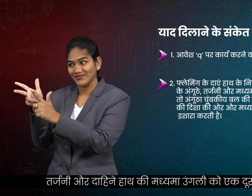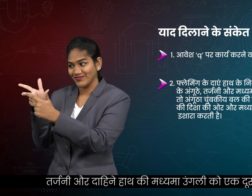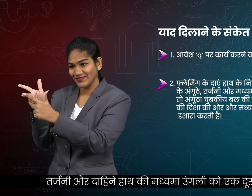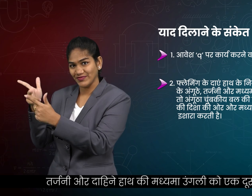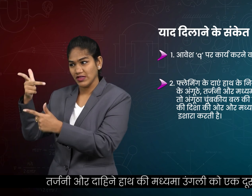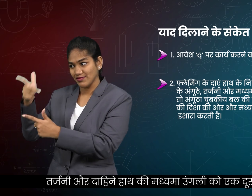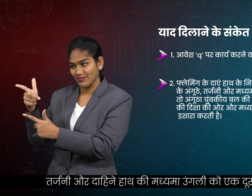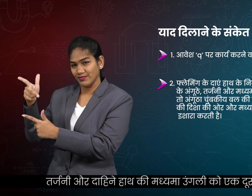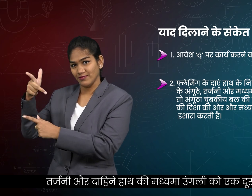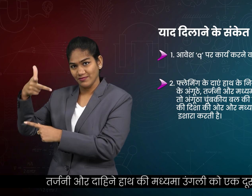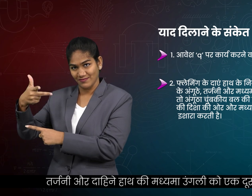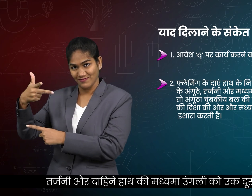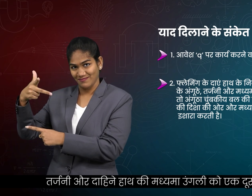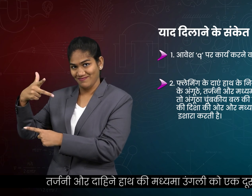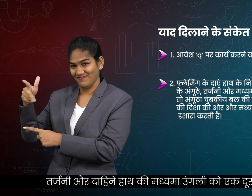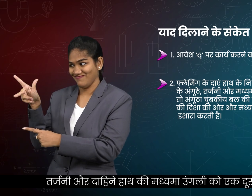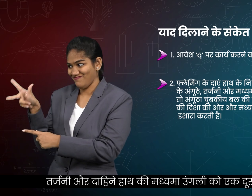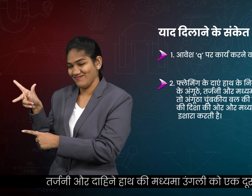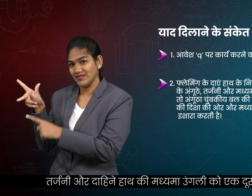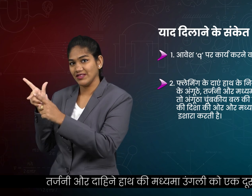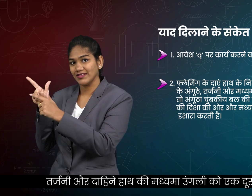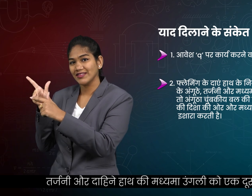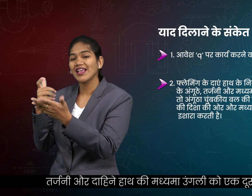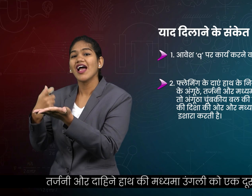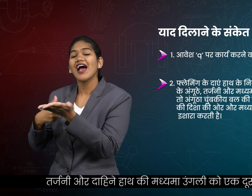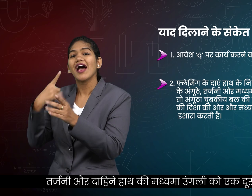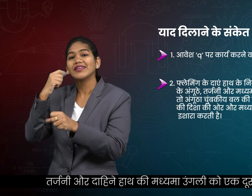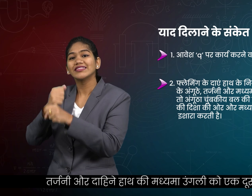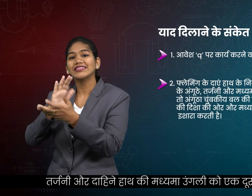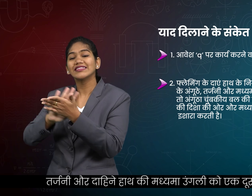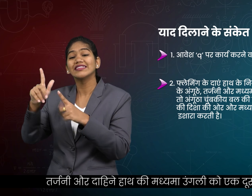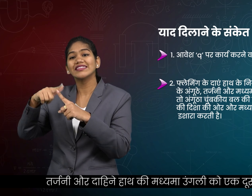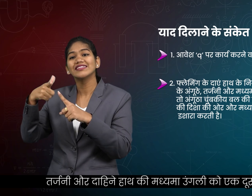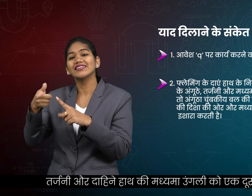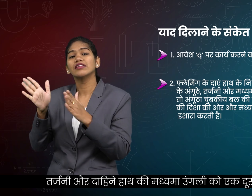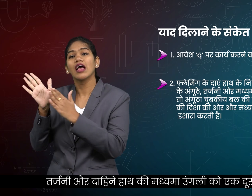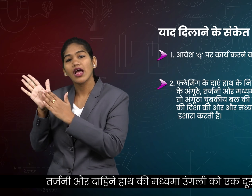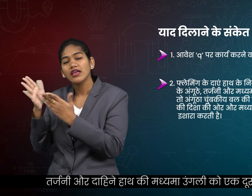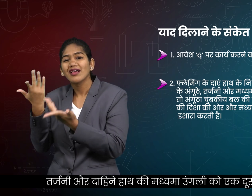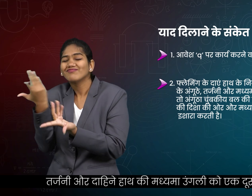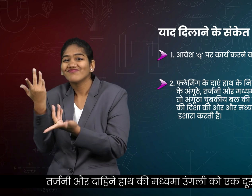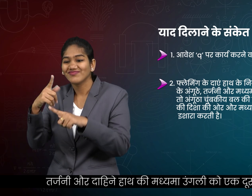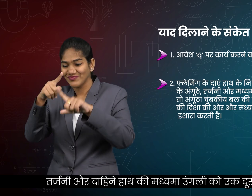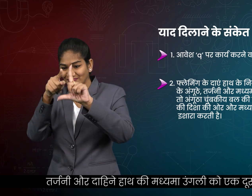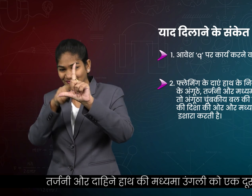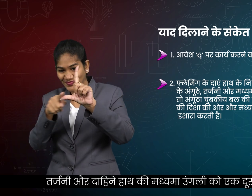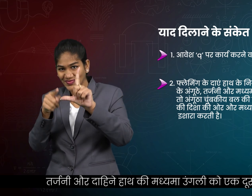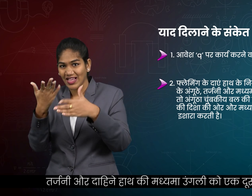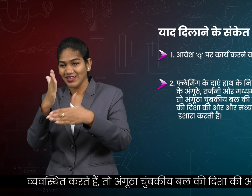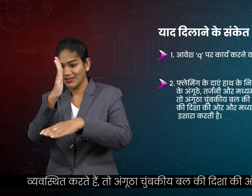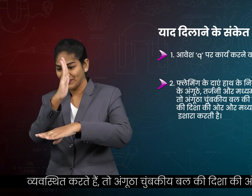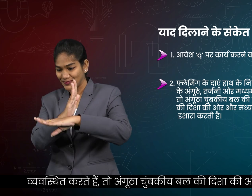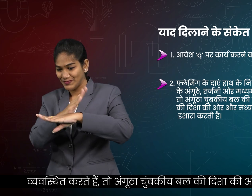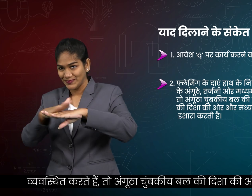अंगूठे, तर्जनी और दाहिने हाथ की मध्यमा उंगली को एक दूसरे के